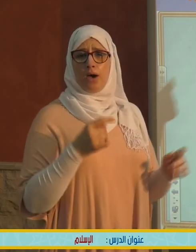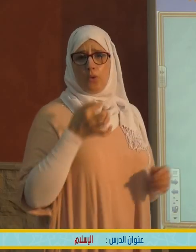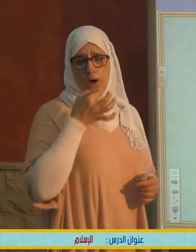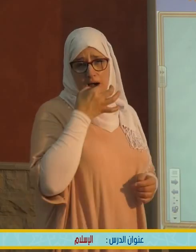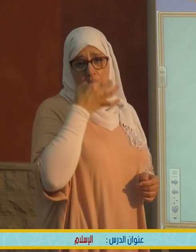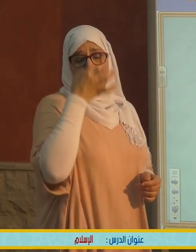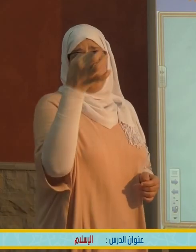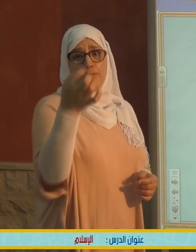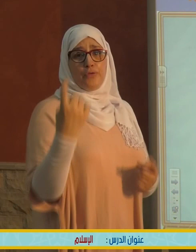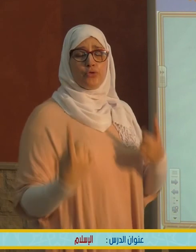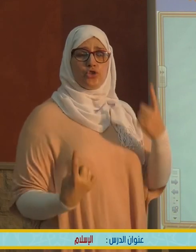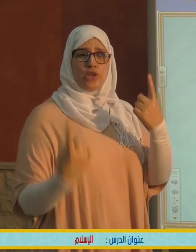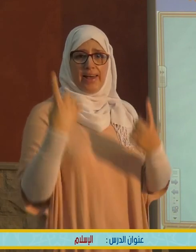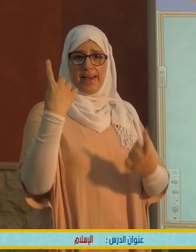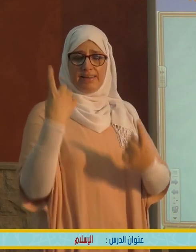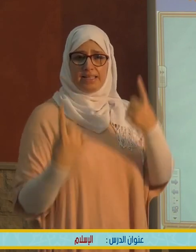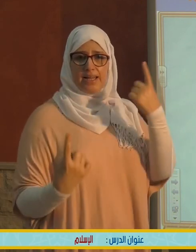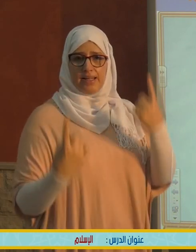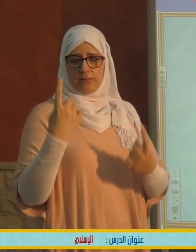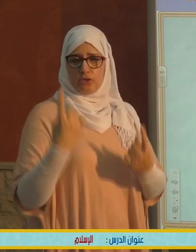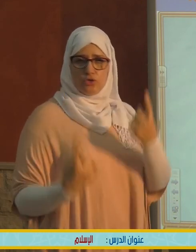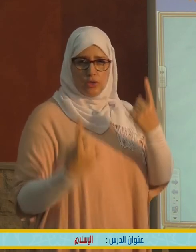ما هو لفظ الشهادتان؟